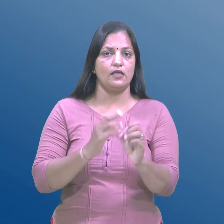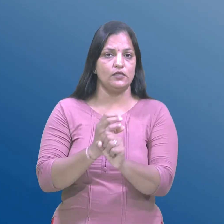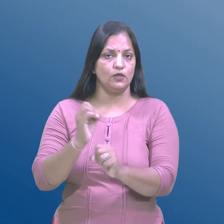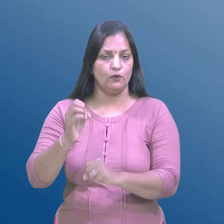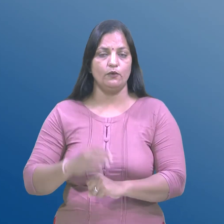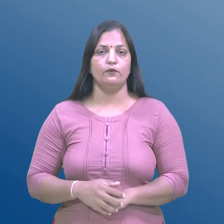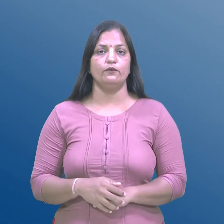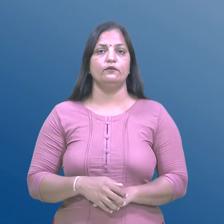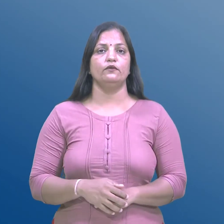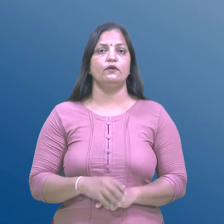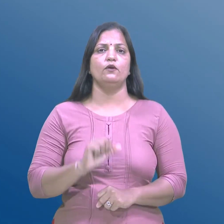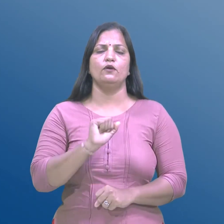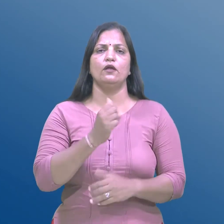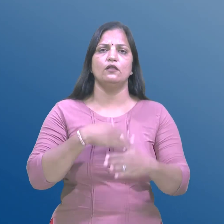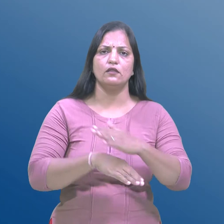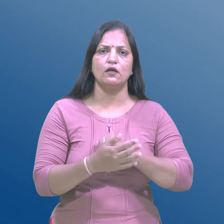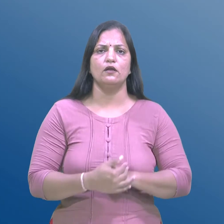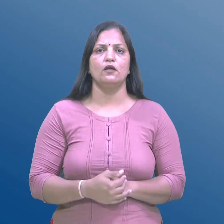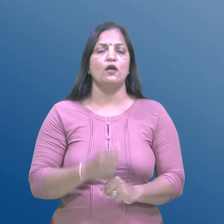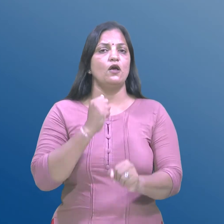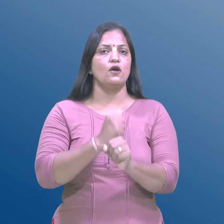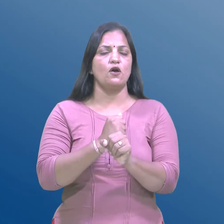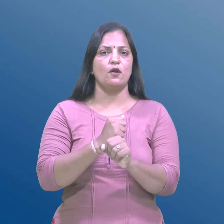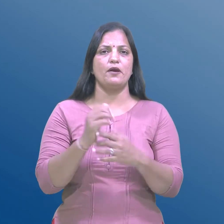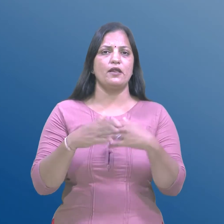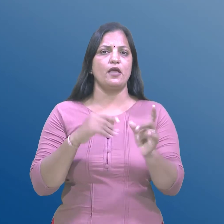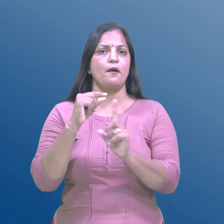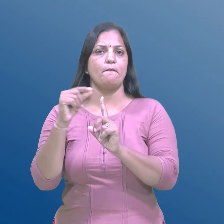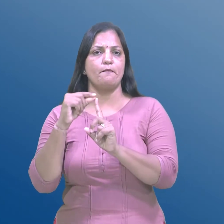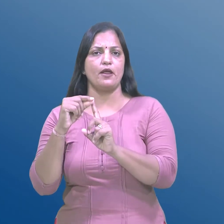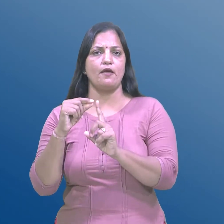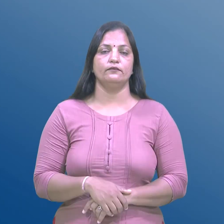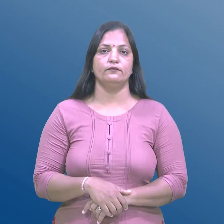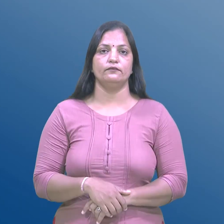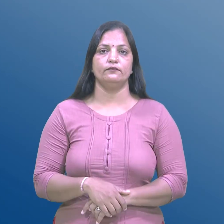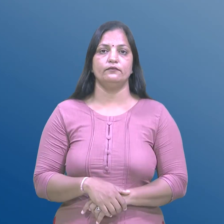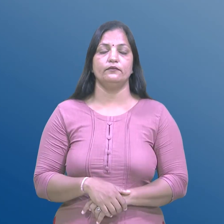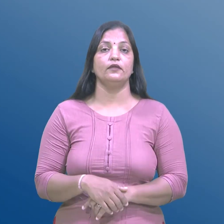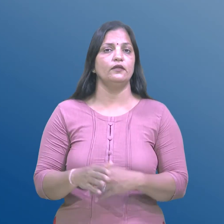સંસ્થામાં સરકારી સંસ્થાનો અને ખાનગી સંસ્થાનો સમાવેશ થાય છે, જે